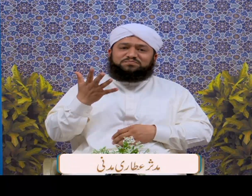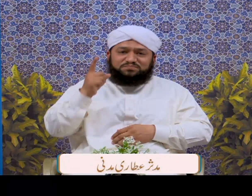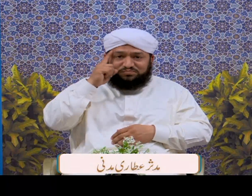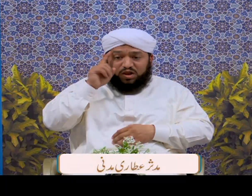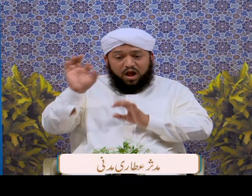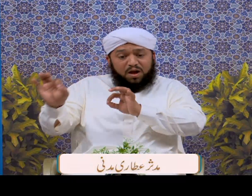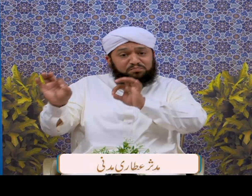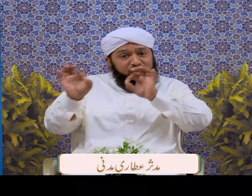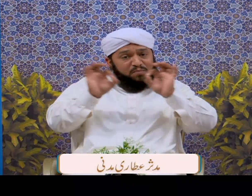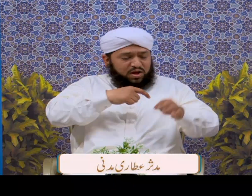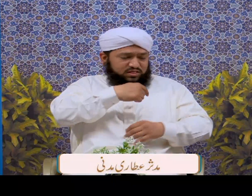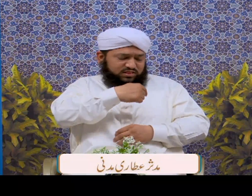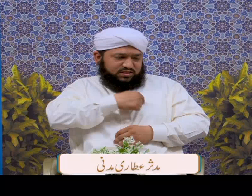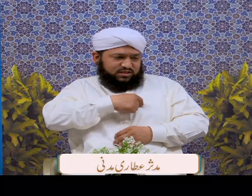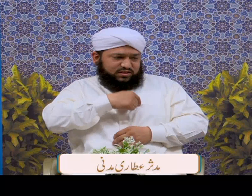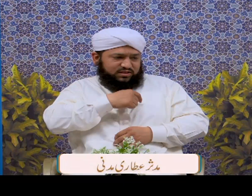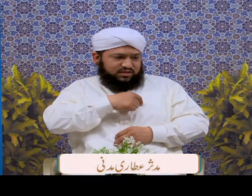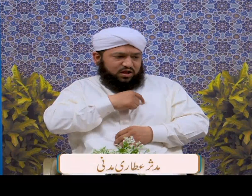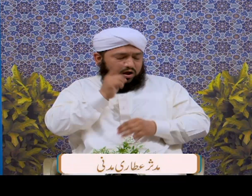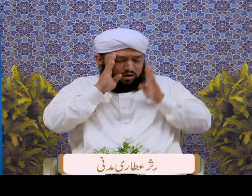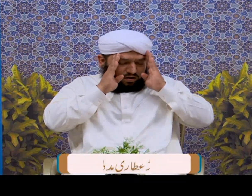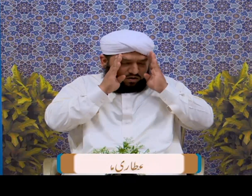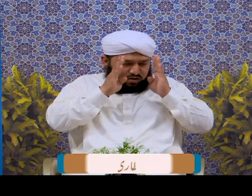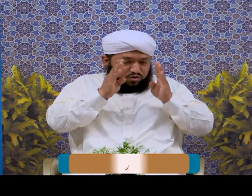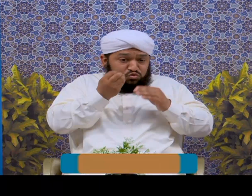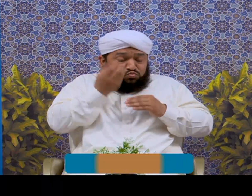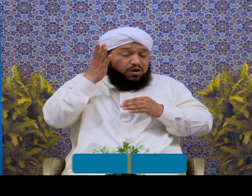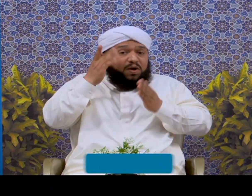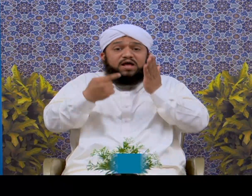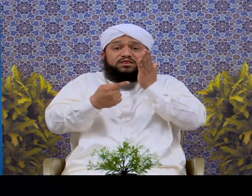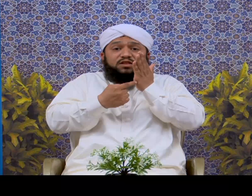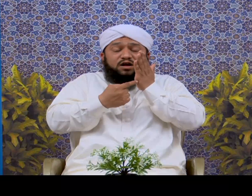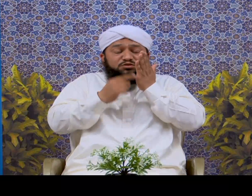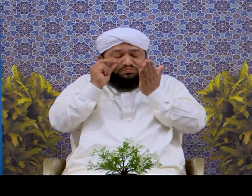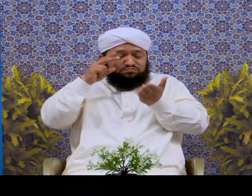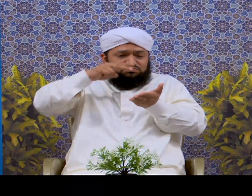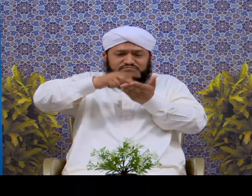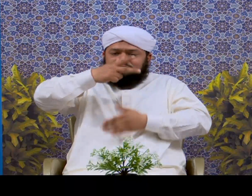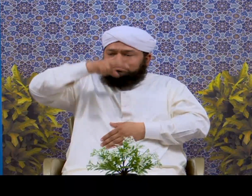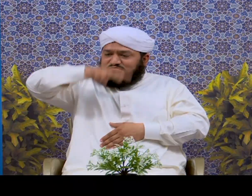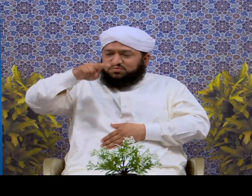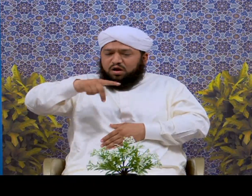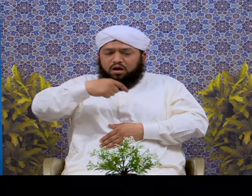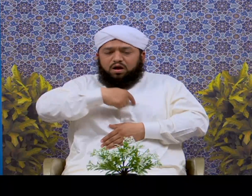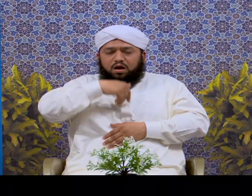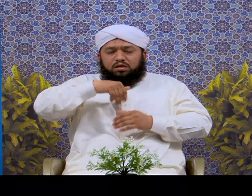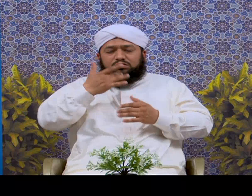جو لوگ دل کو حاضر کیے بغیر تہجد ادا کرتے ہیں، انہیں جاگنے کی مشقت تو اٹھانا پڑتی ہے لیکن اس کا ثواب نہیں